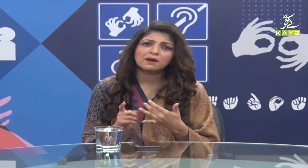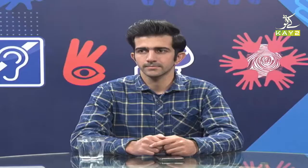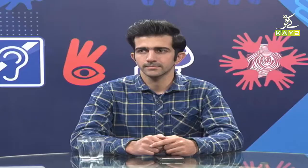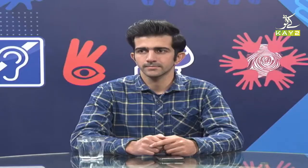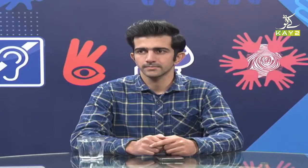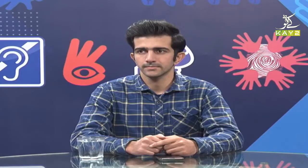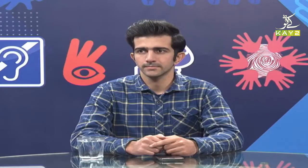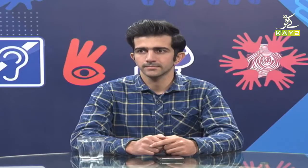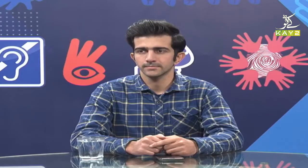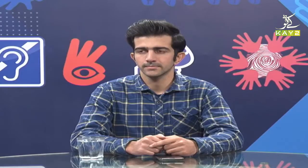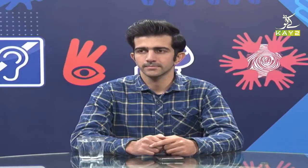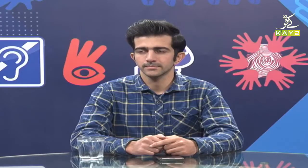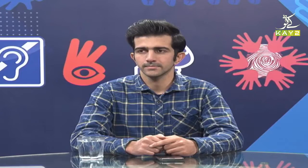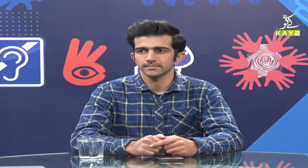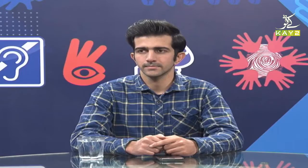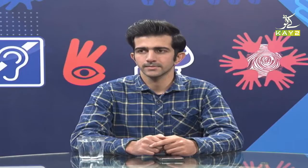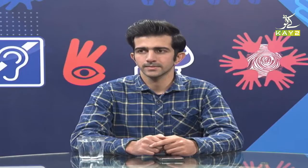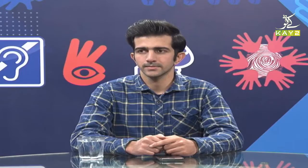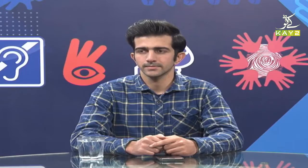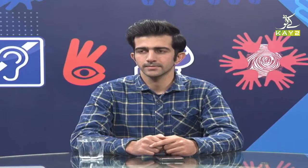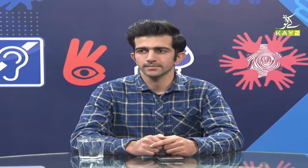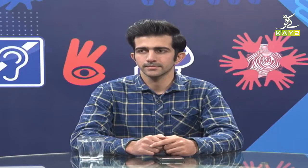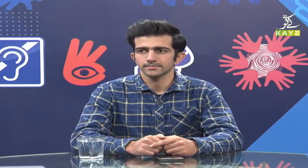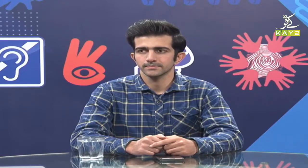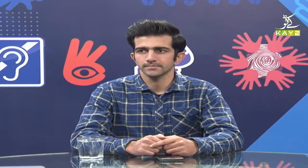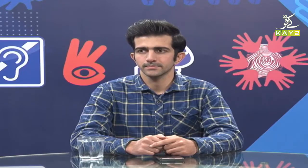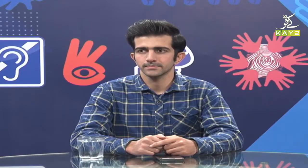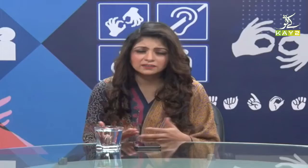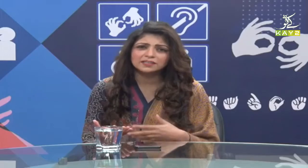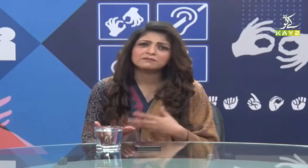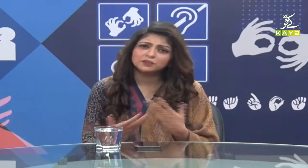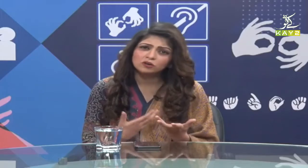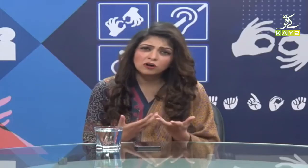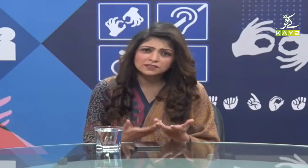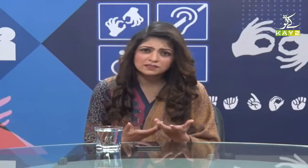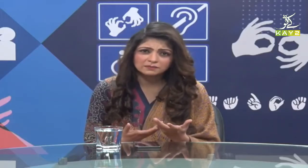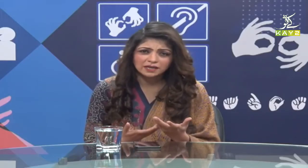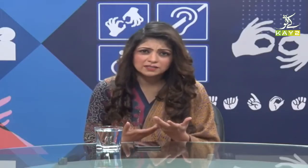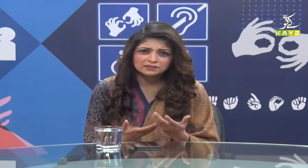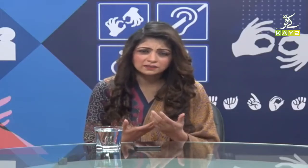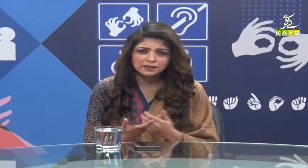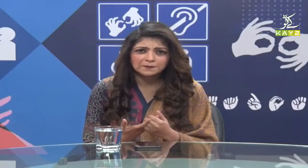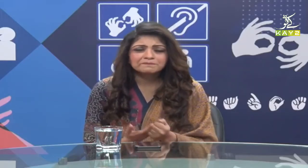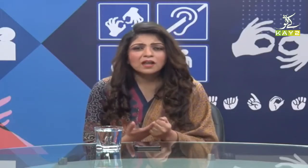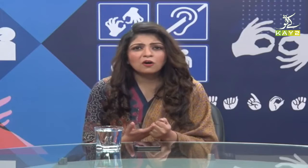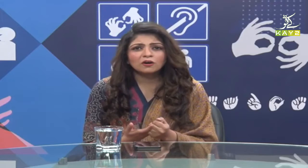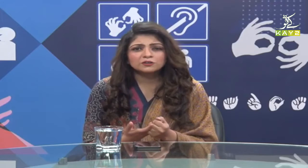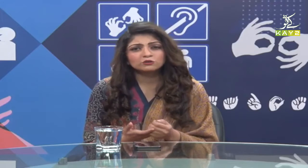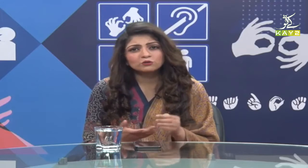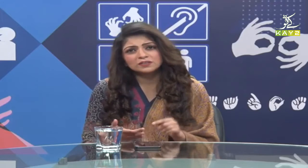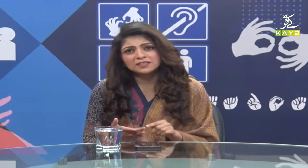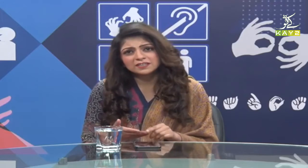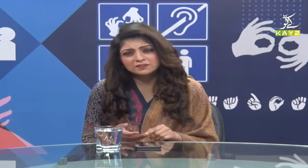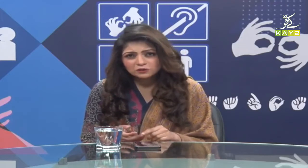सके, बाकी डेफ़ लोगों को भी अवेयरनेस दे सके कि भाई व्लॉगिंग कैसे की जा सकती है, वीडियो लॉग्स कैसे बनाए जा सकते हैं। और